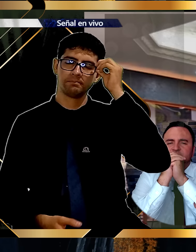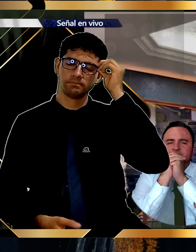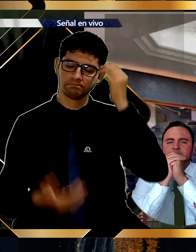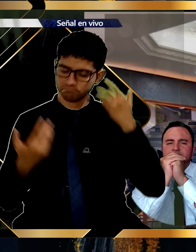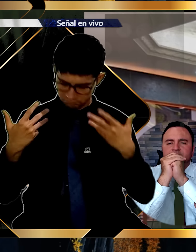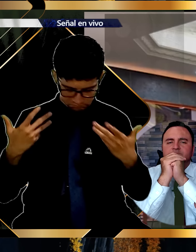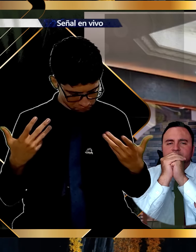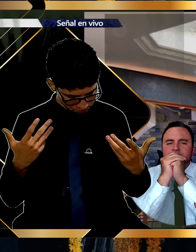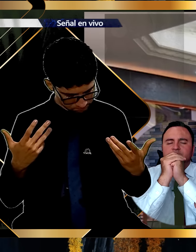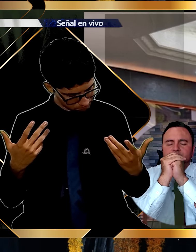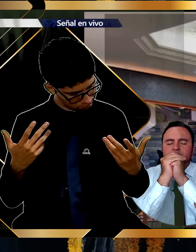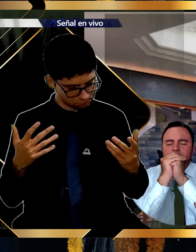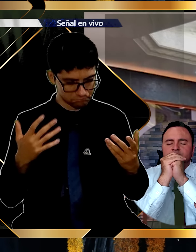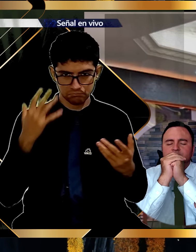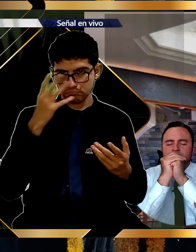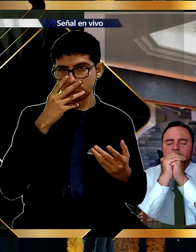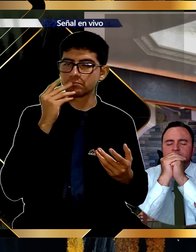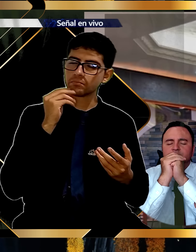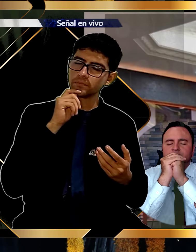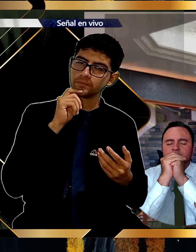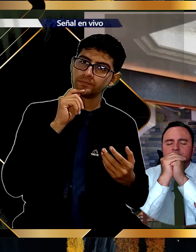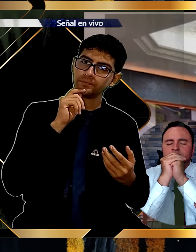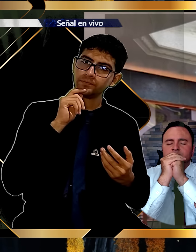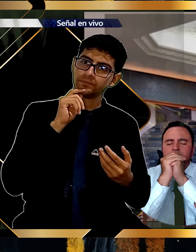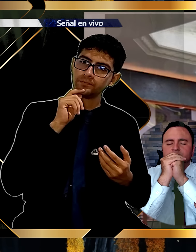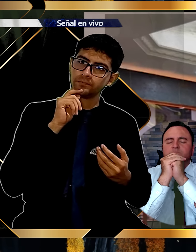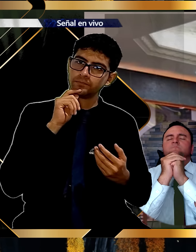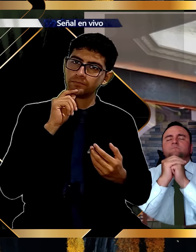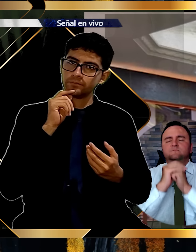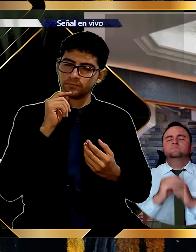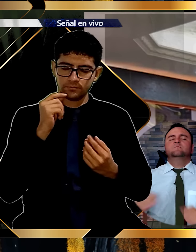Si tengo arrugas o verrugas,